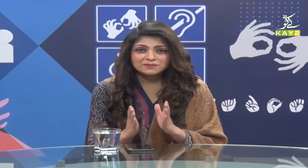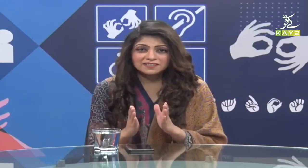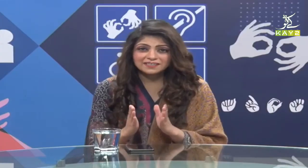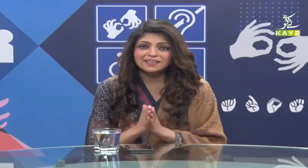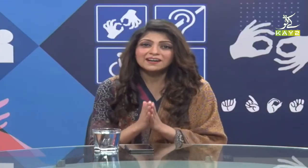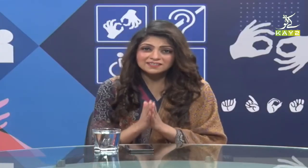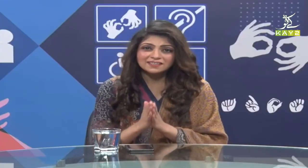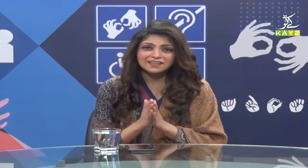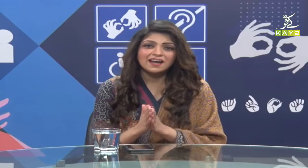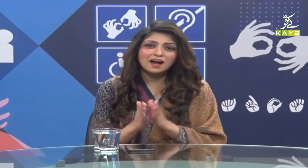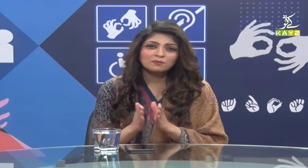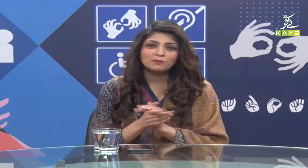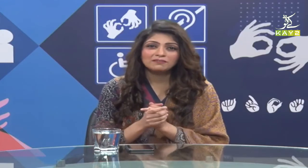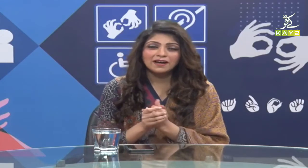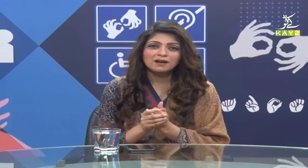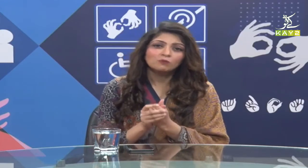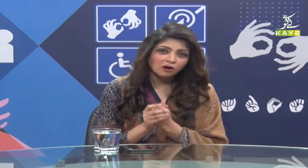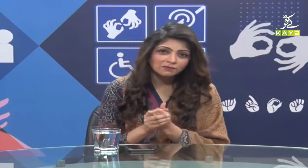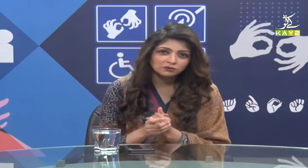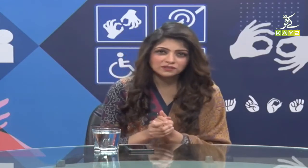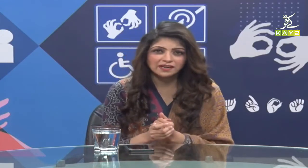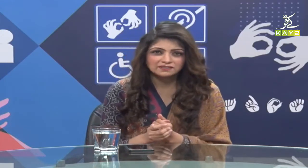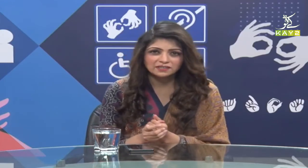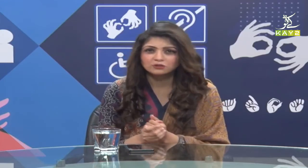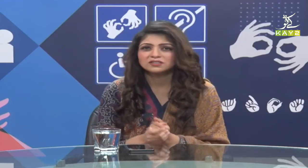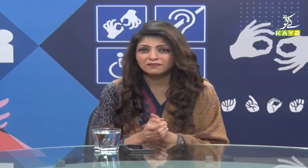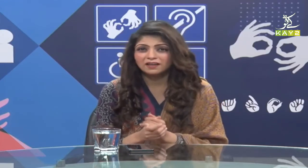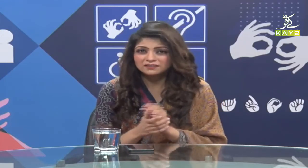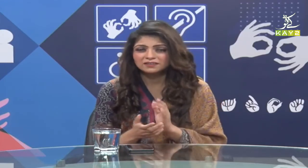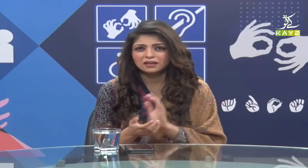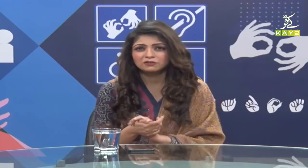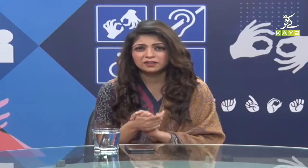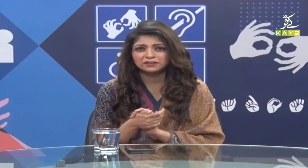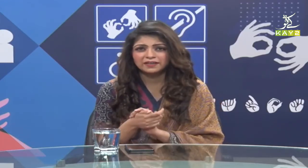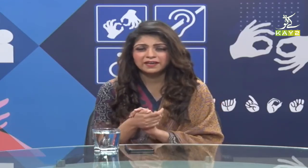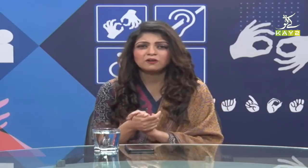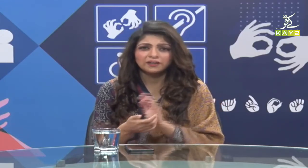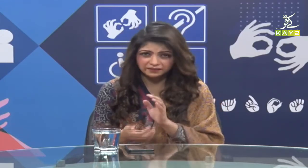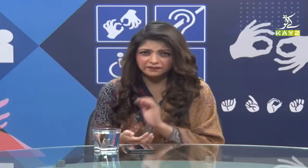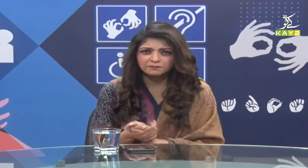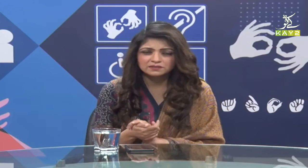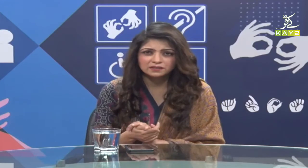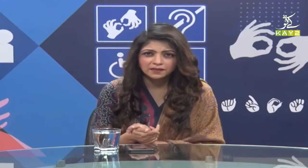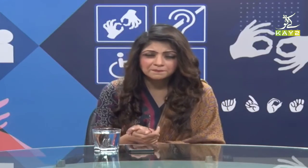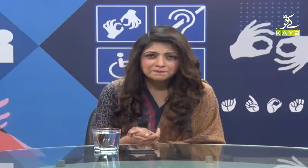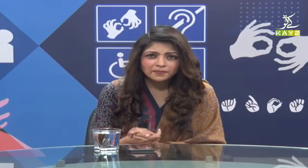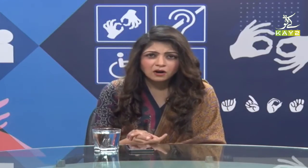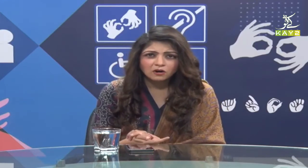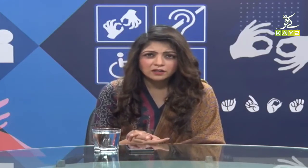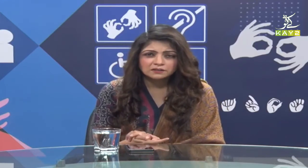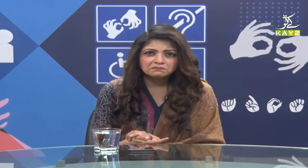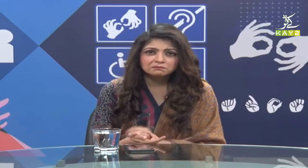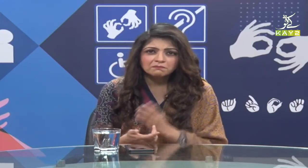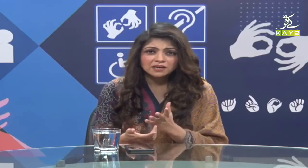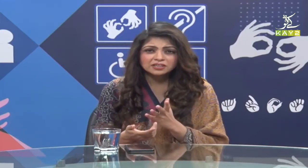तो जनाब, जैसे कि हसन ने आपको मिलवाया मोहम्मद हुसैन से, जो सवात से ताल्लुक़ रखते हैं और एक डेफ पर्सन है,